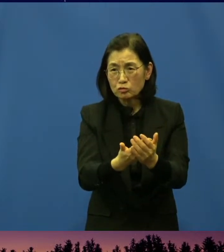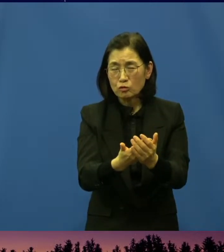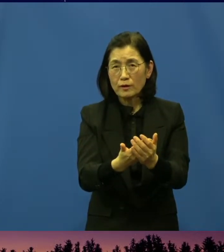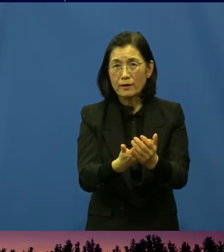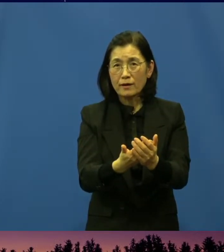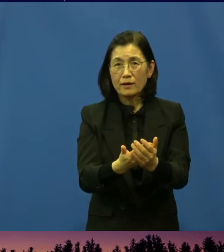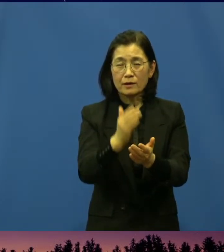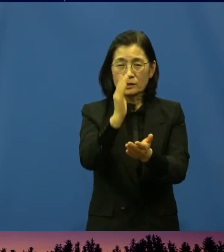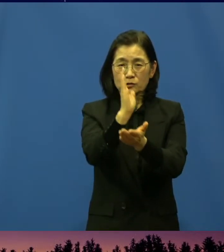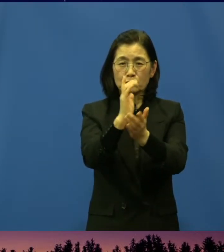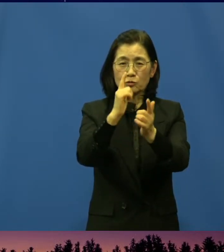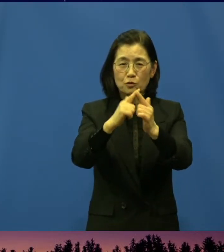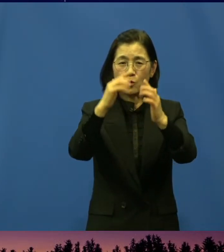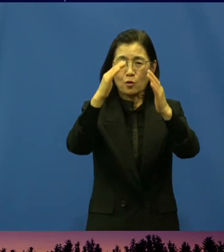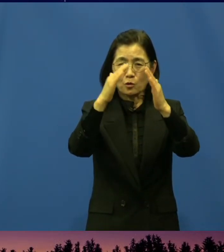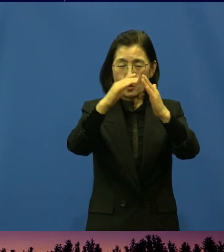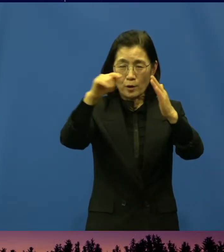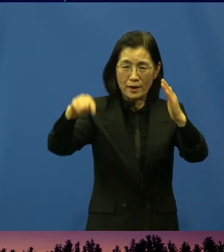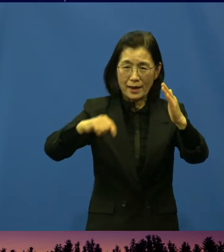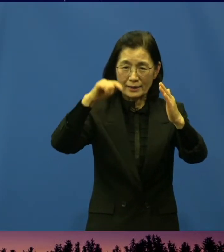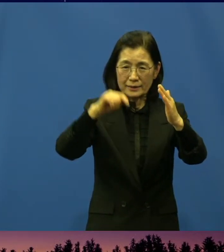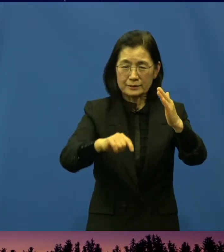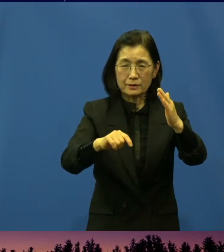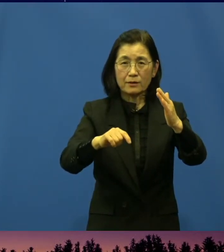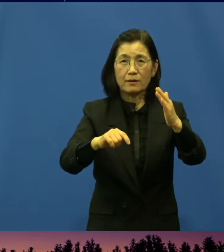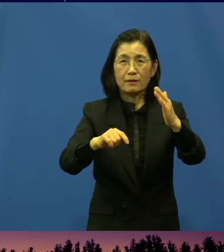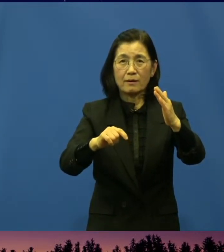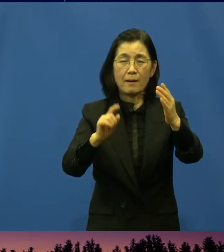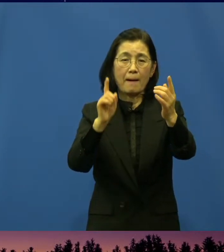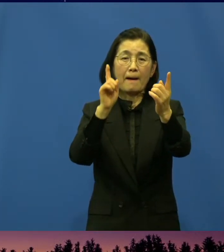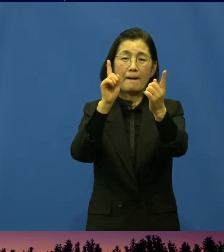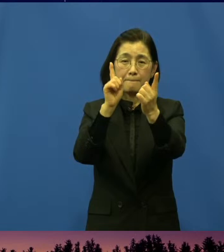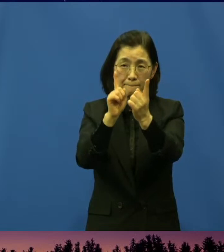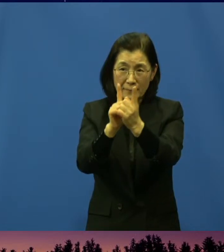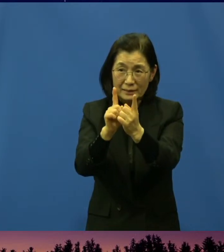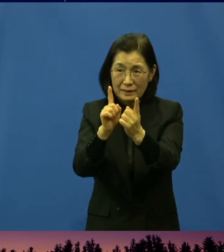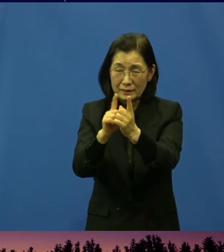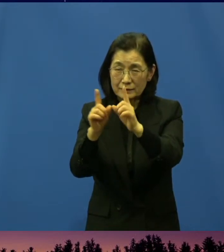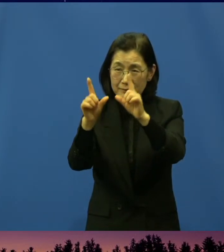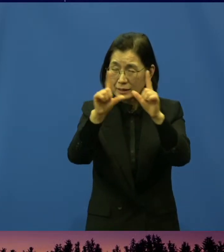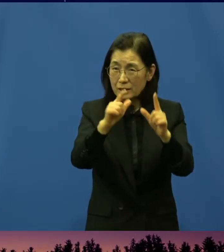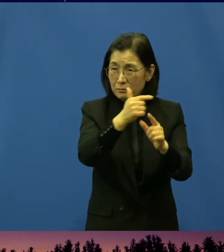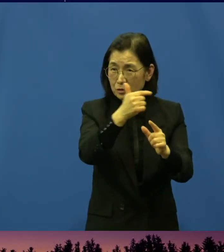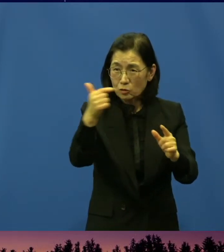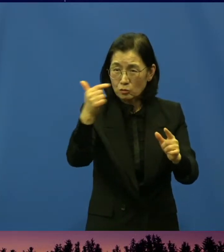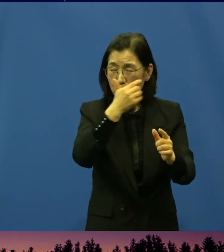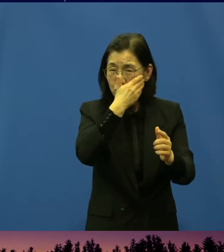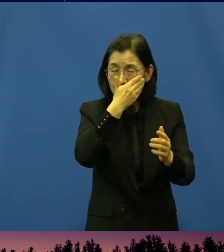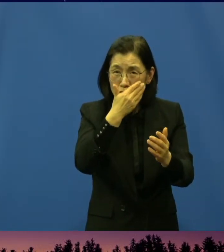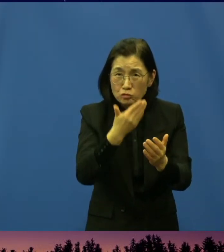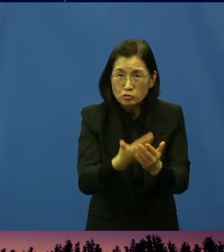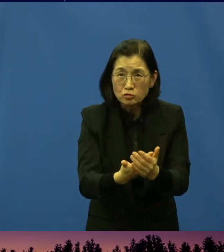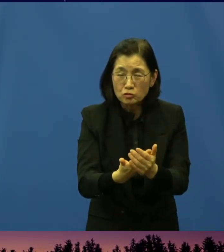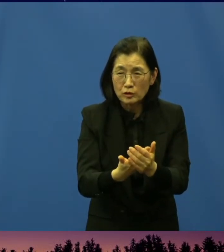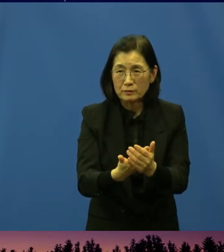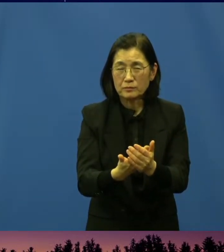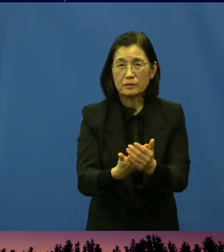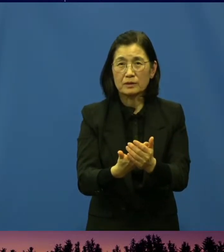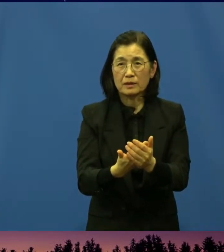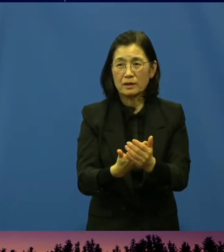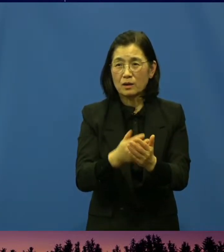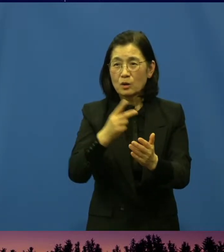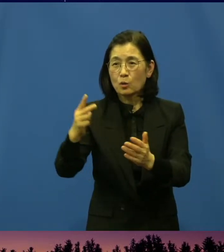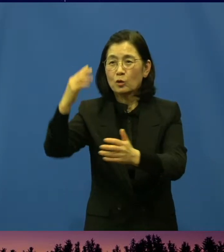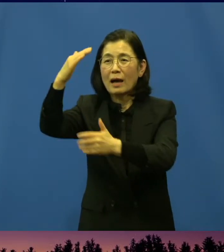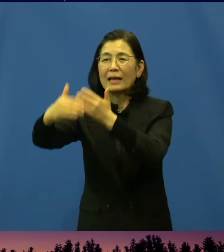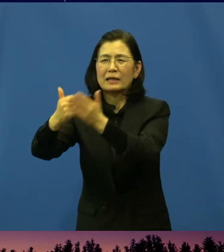수영로 교회라고는 공동체 안에서 만난 한 가족으로서의 삶의 의미가 너무너무 중요해요. 그 크로노스의 그 시간들이 중요하다는